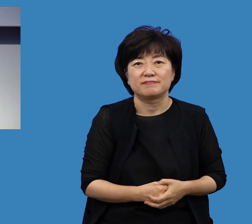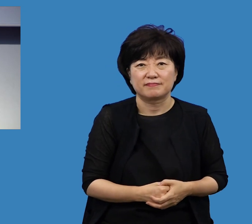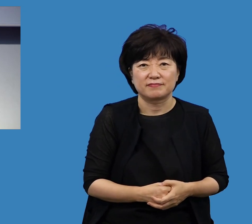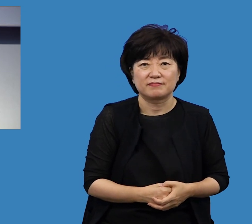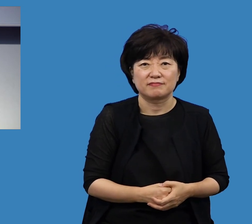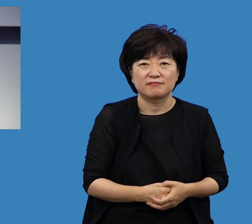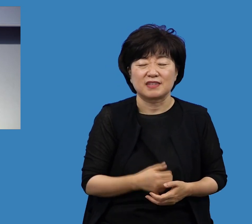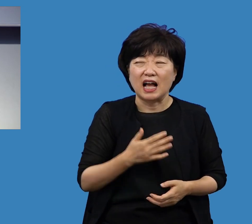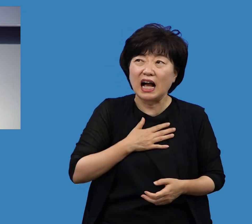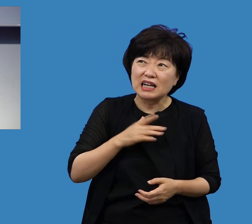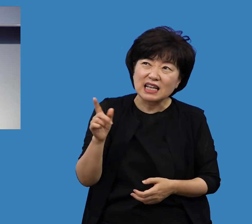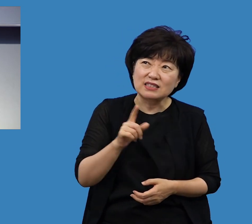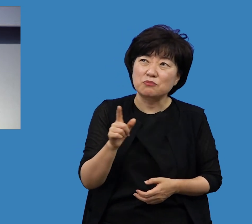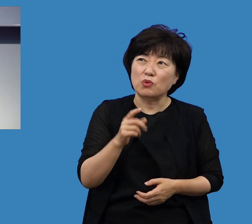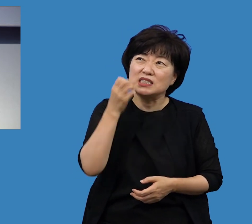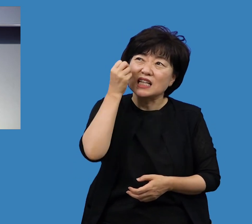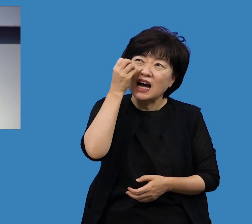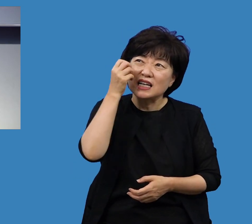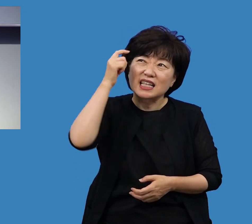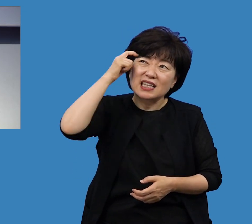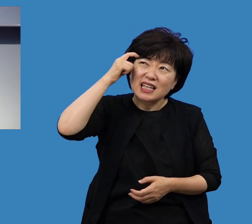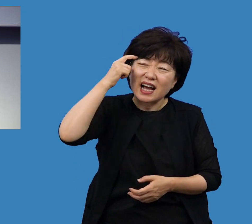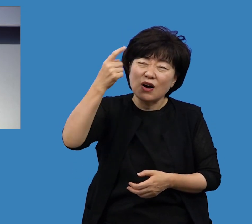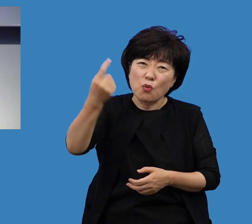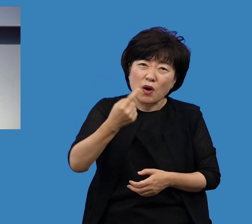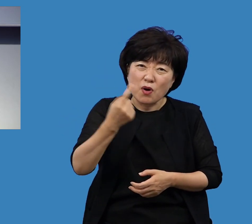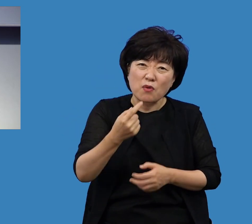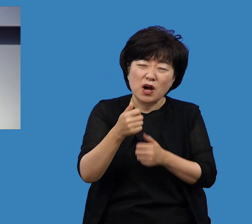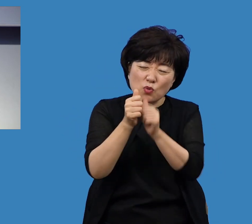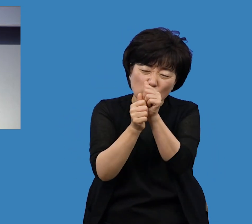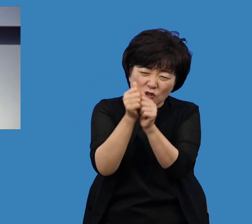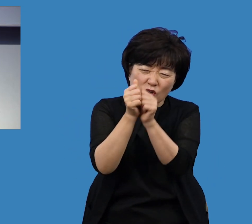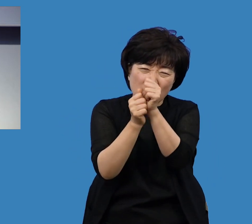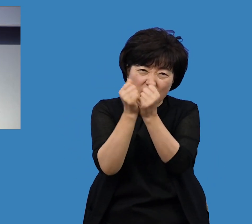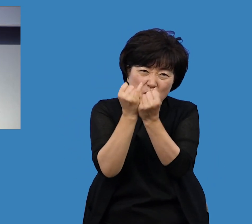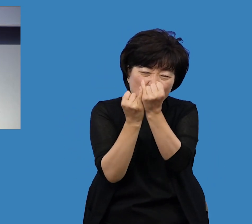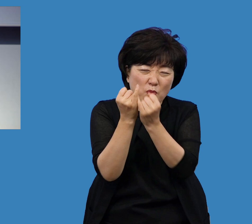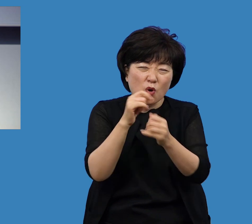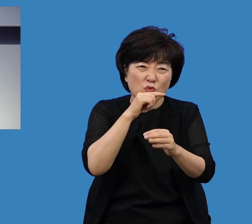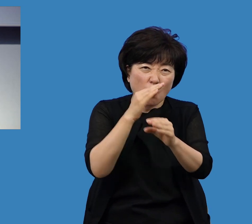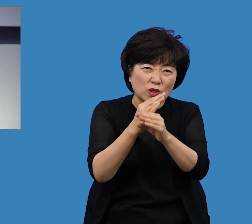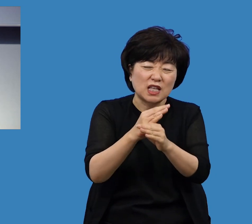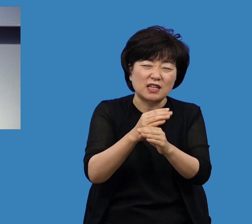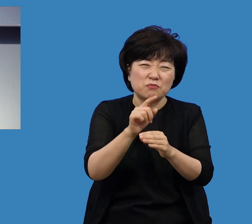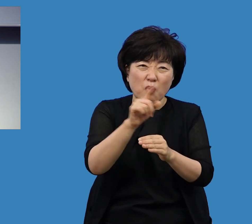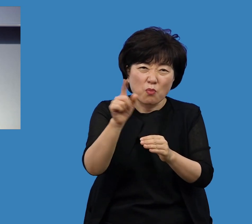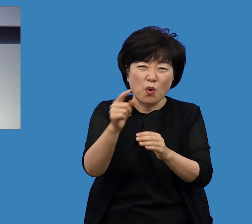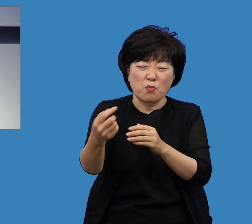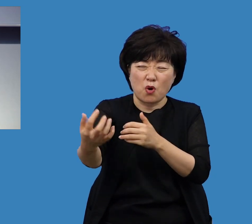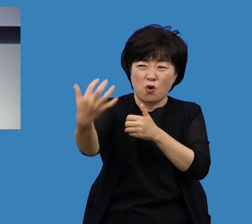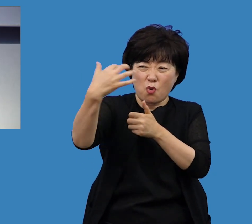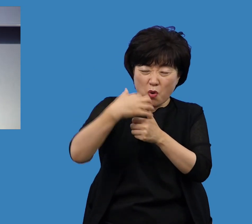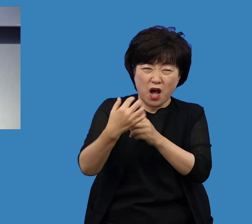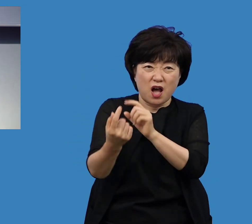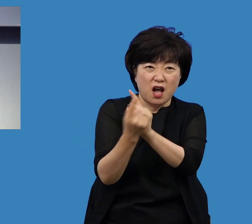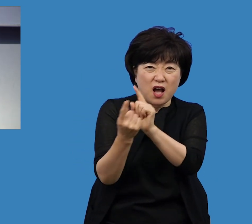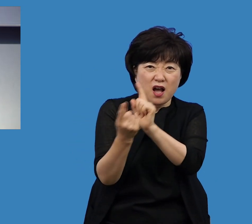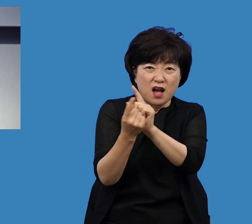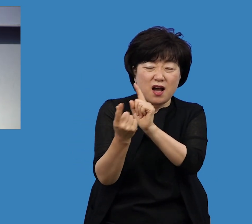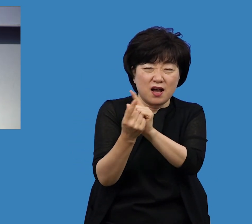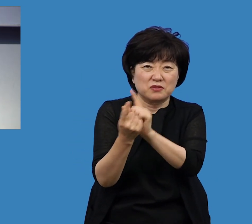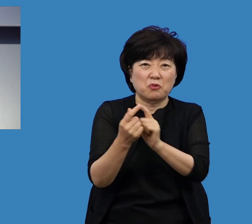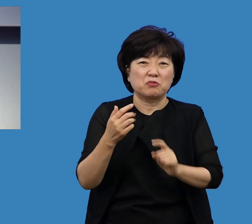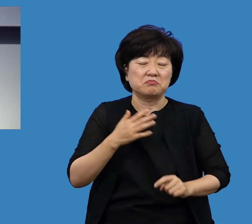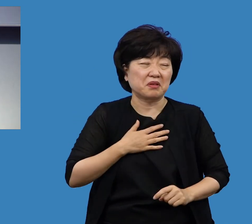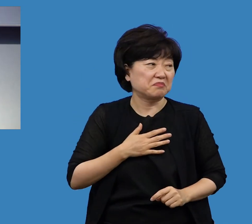나는 아무리 이상한 사상을 가진 사람들이 동성애든 무슨 공산당이든 하여간 뭐든지 간에 그런 데 들어가 있어도 나는 그 안에서